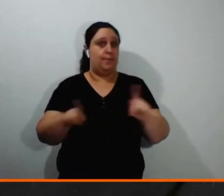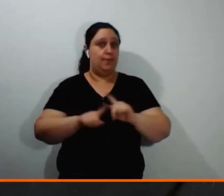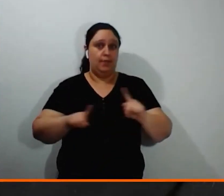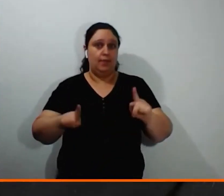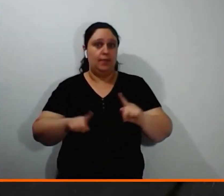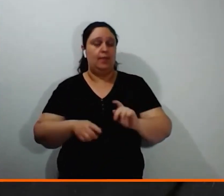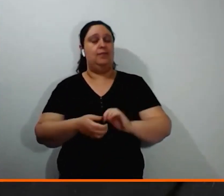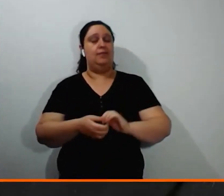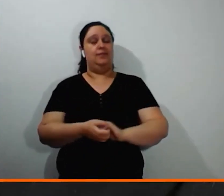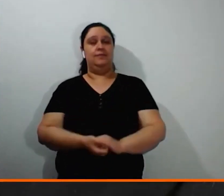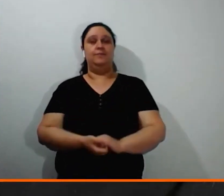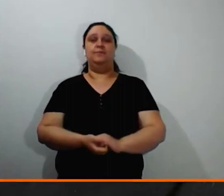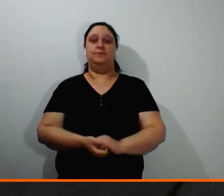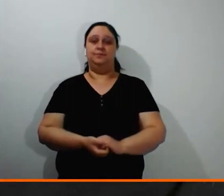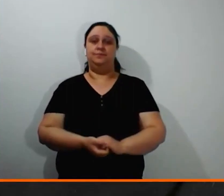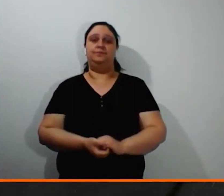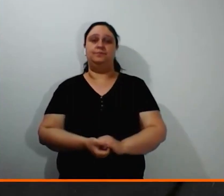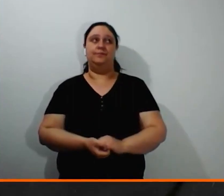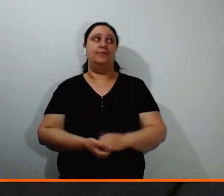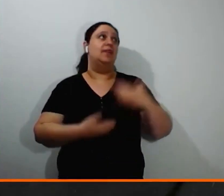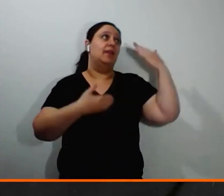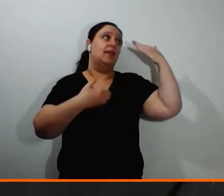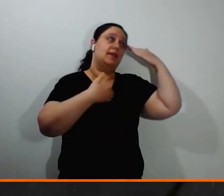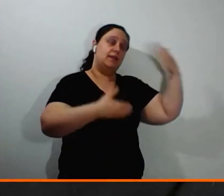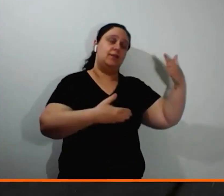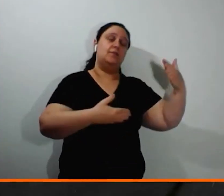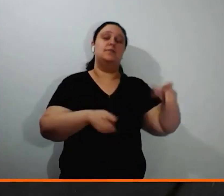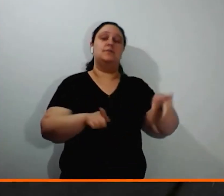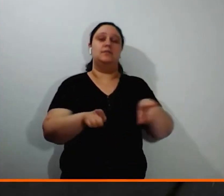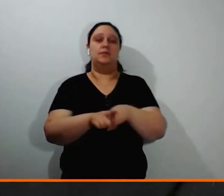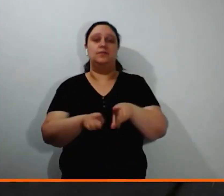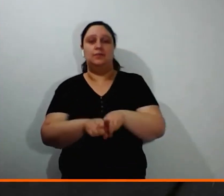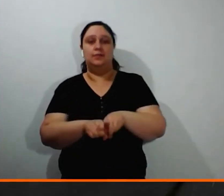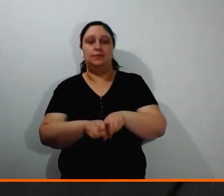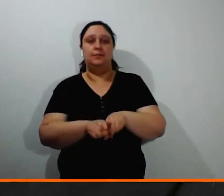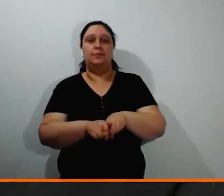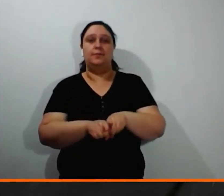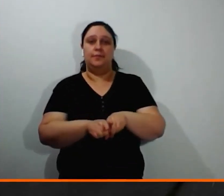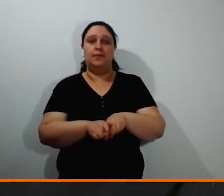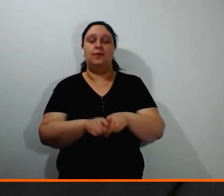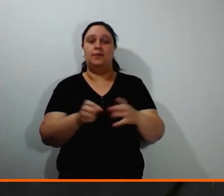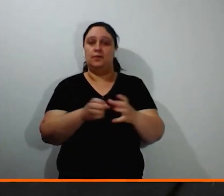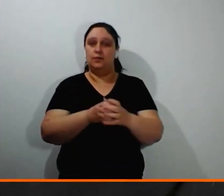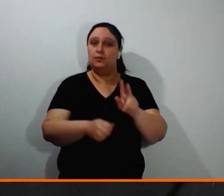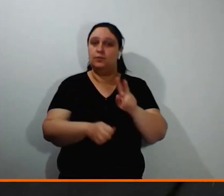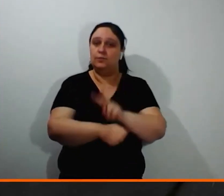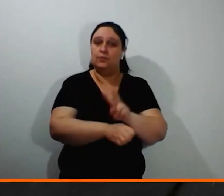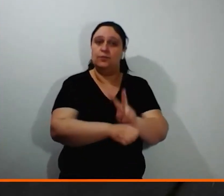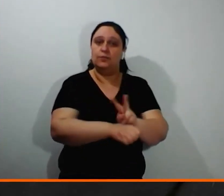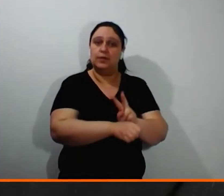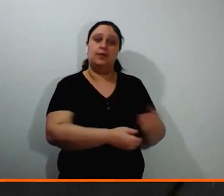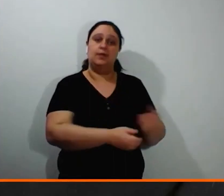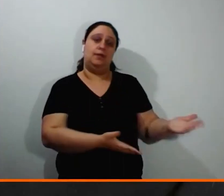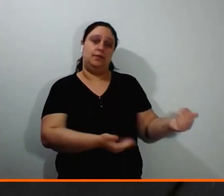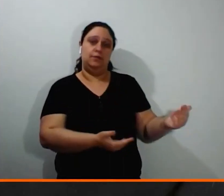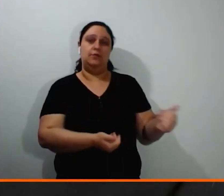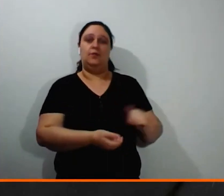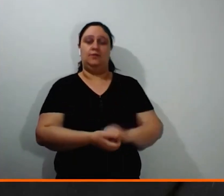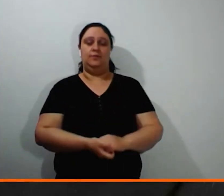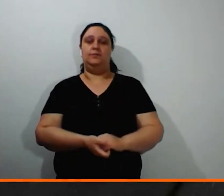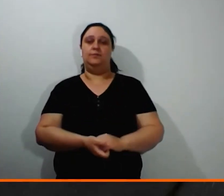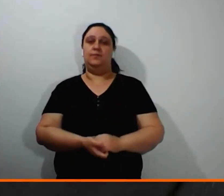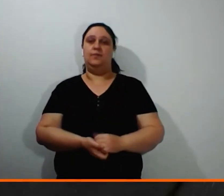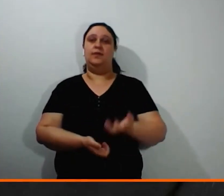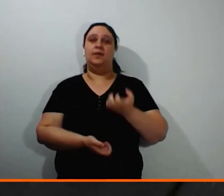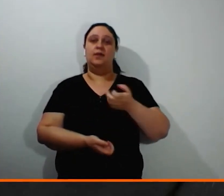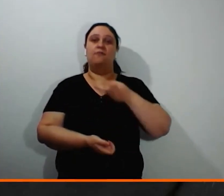nós damos graças ao Senhor pelo serviço de jovens nas igrejas. Queria dar uma palavra para os irmãos